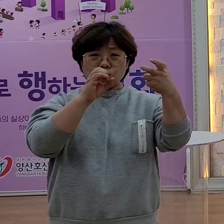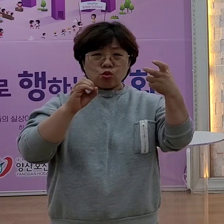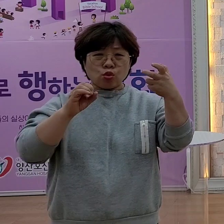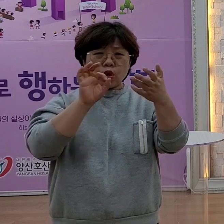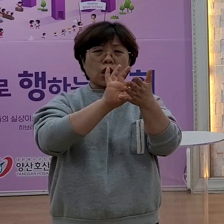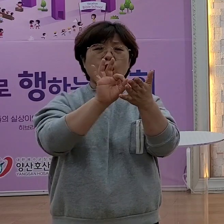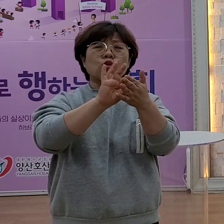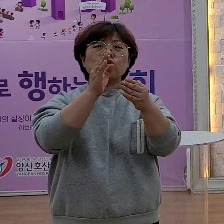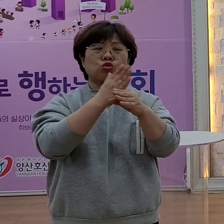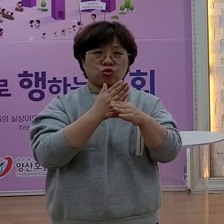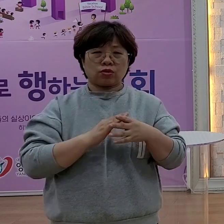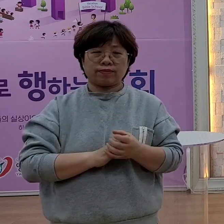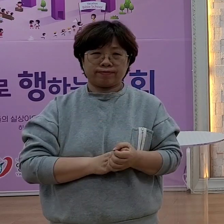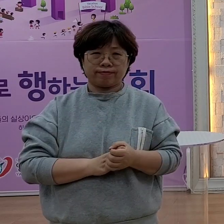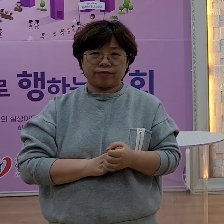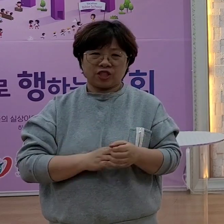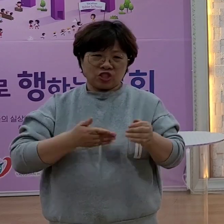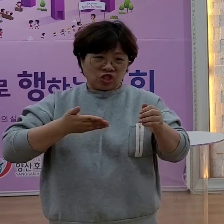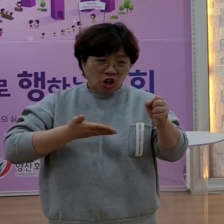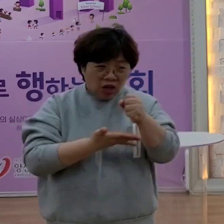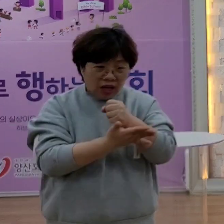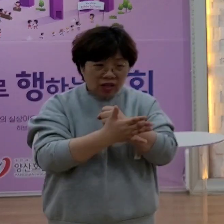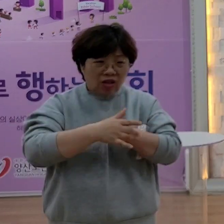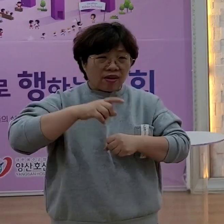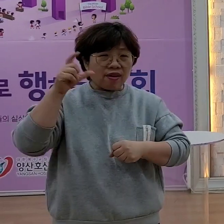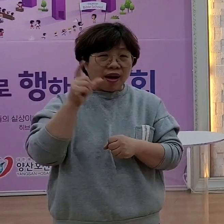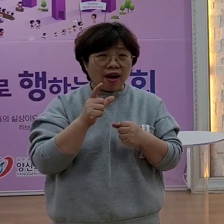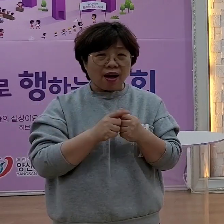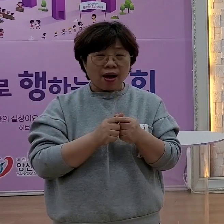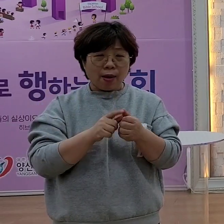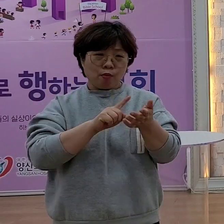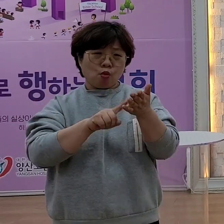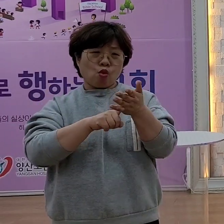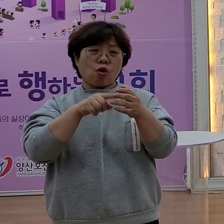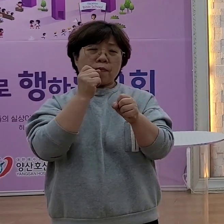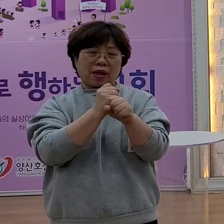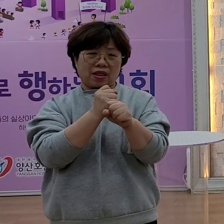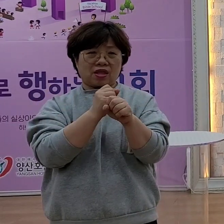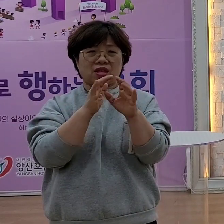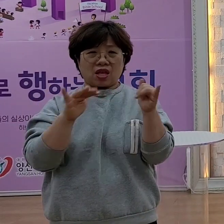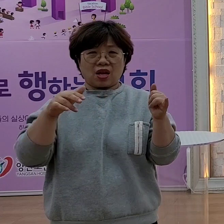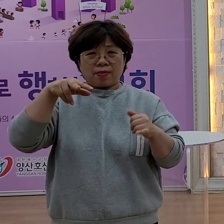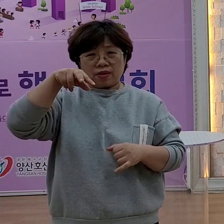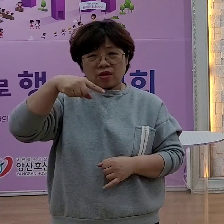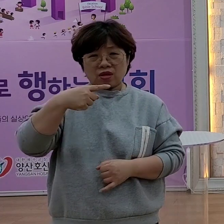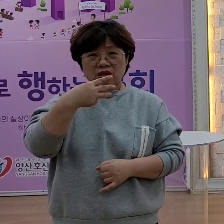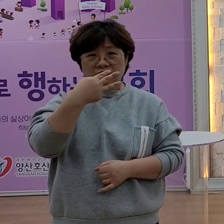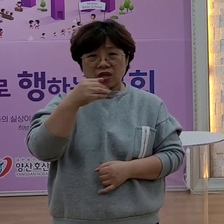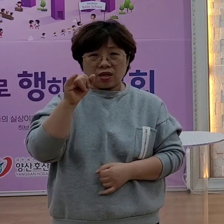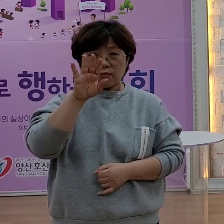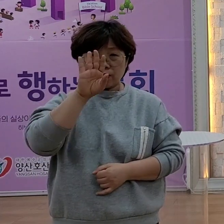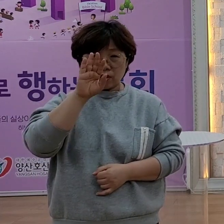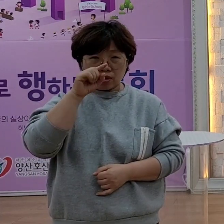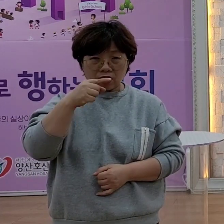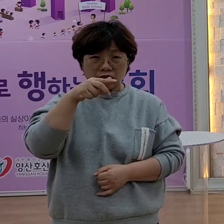마찬가지. 이렇게 영향력이 있는 스티브 잡스가 되었는데 여러분 그의 인생을